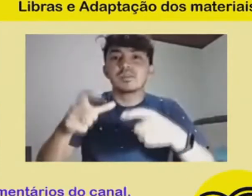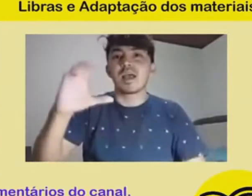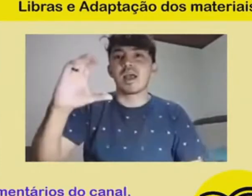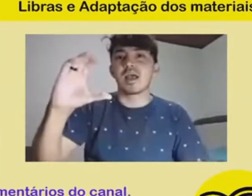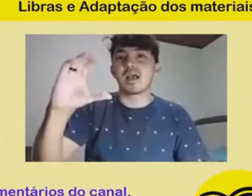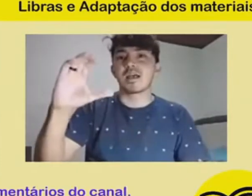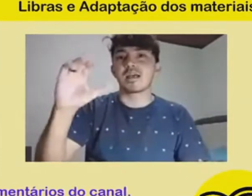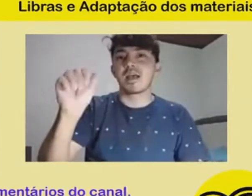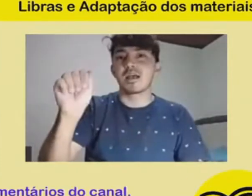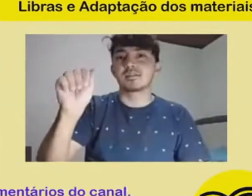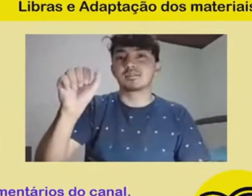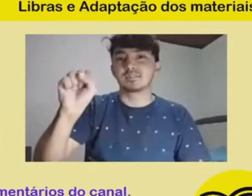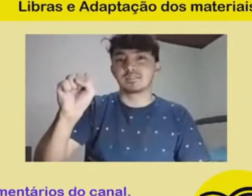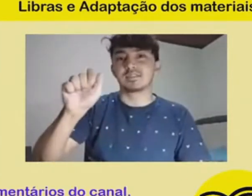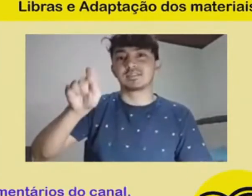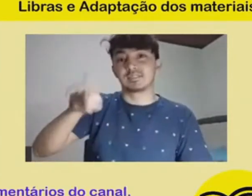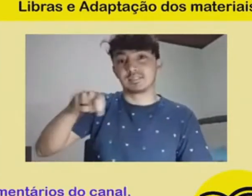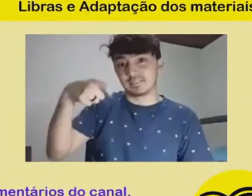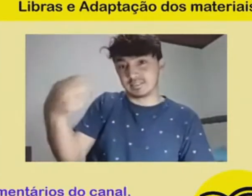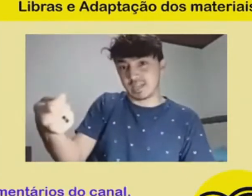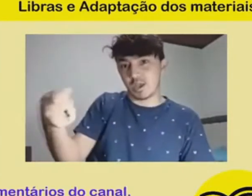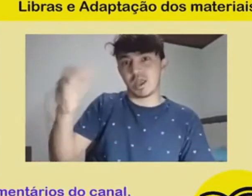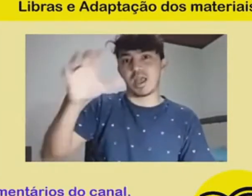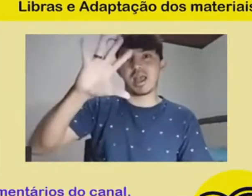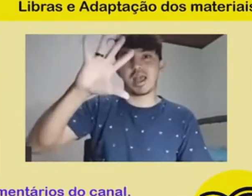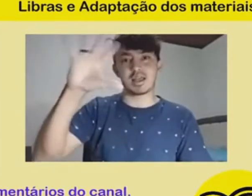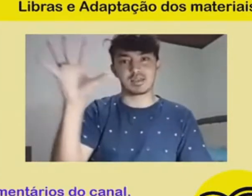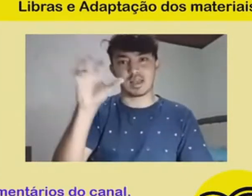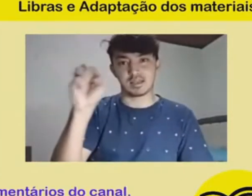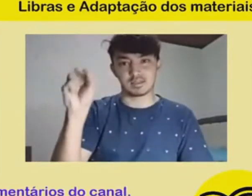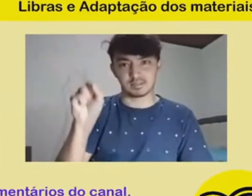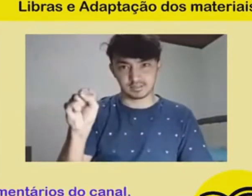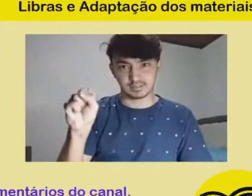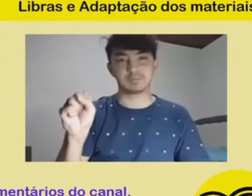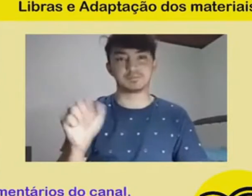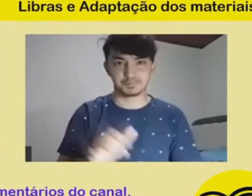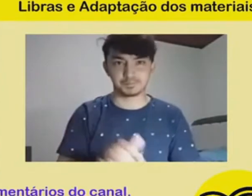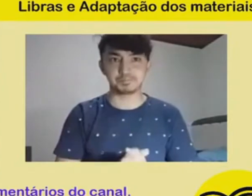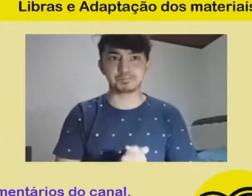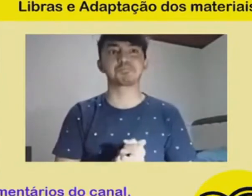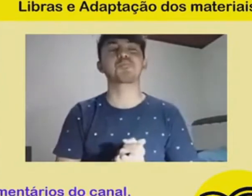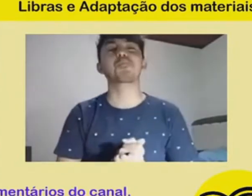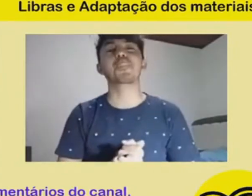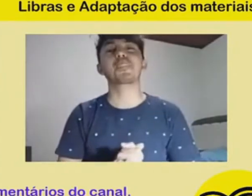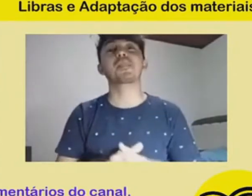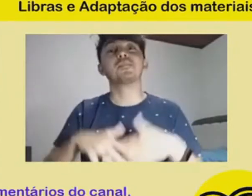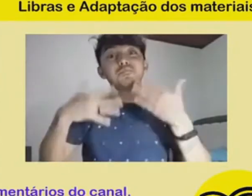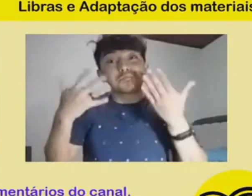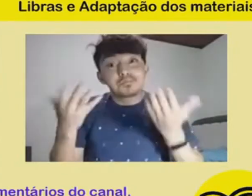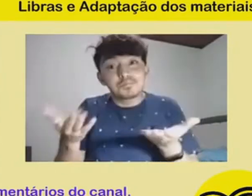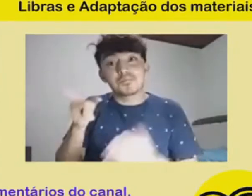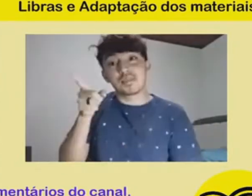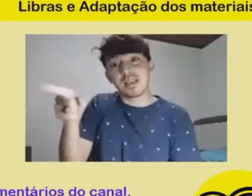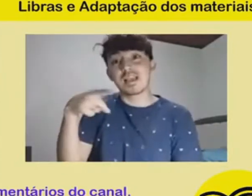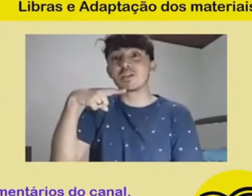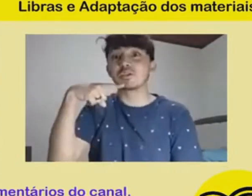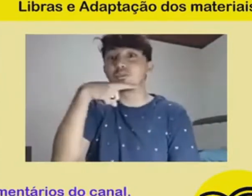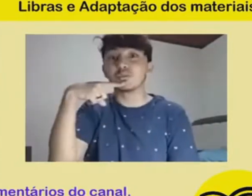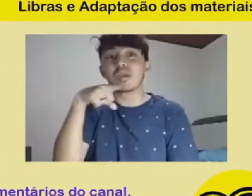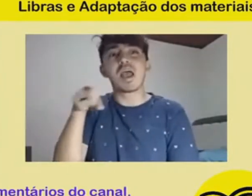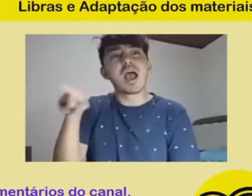é professora com foco no ensino de matemática no CAS.